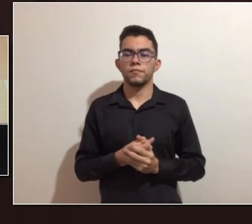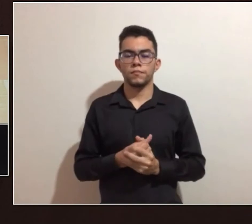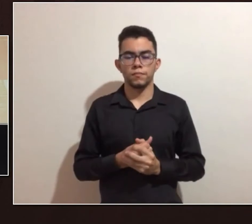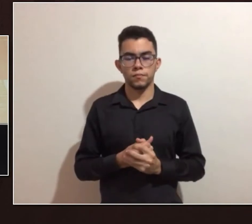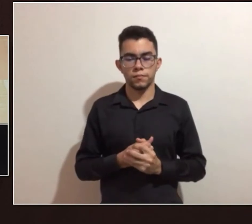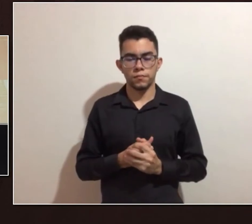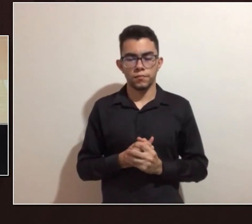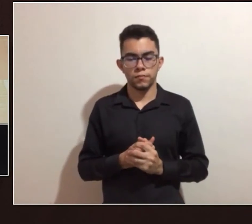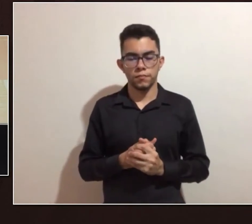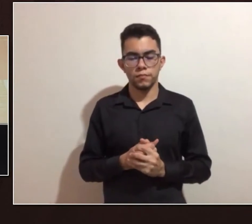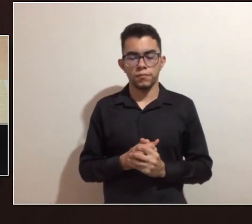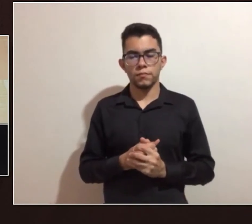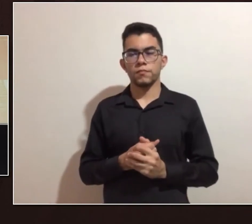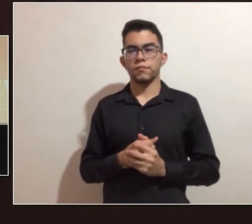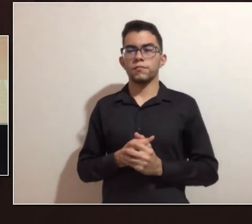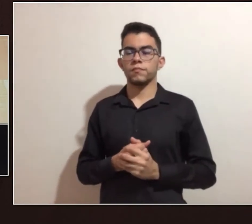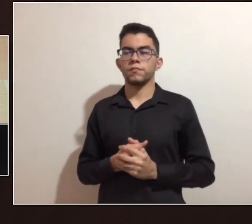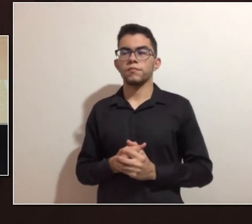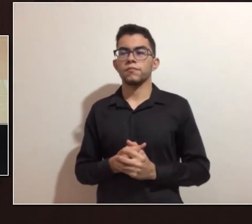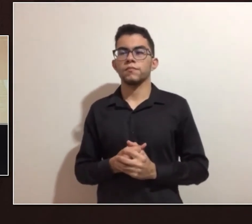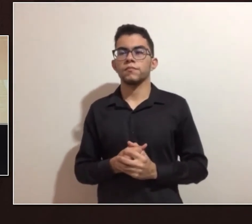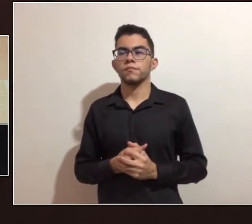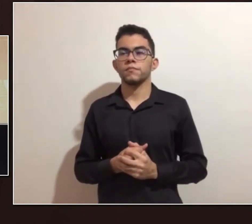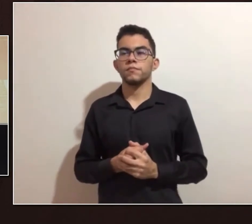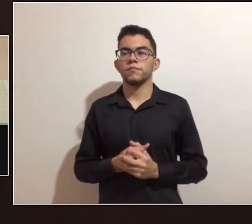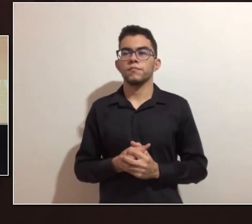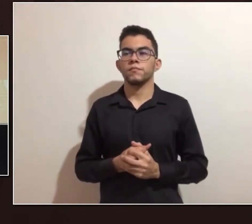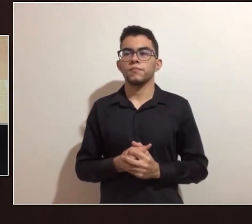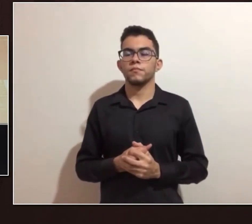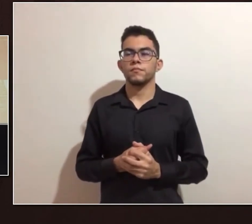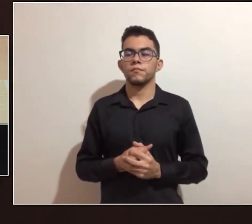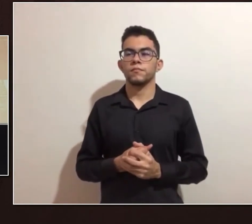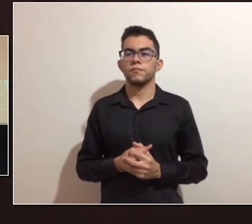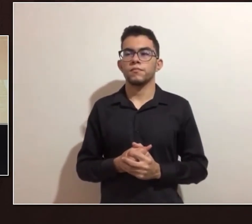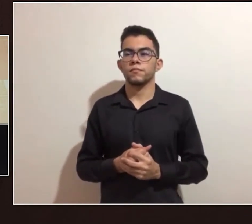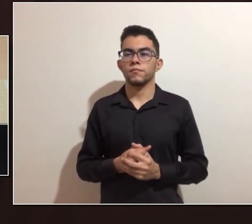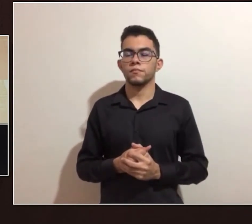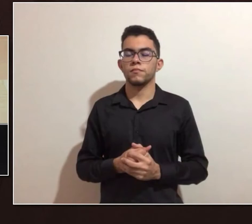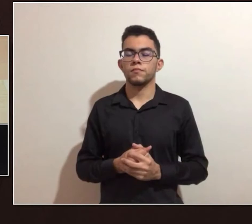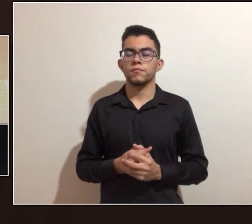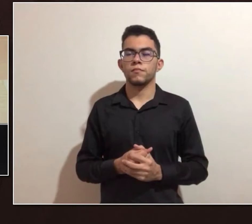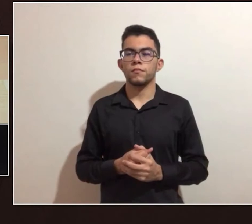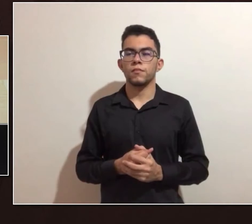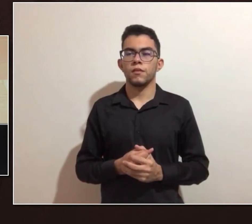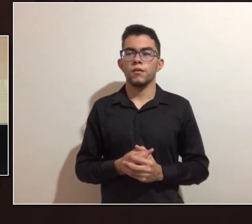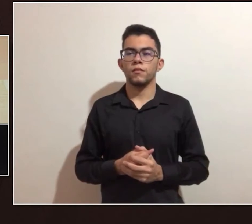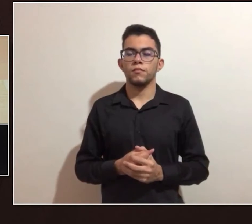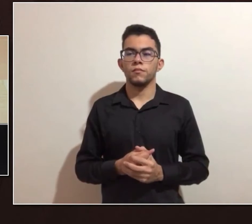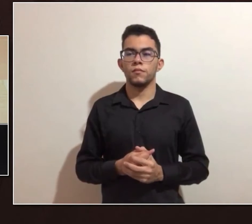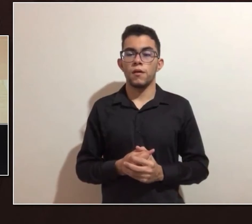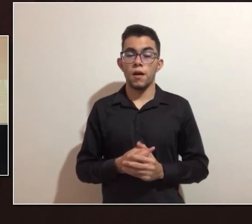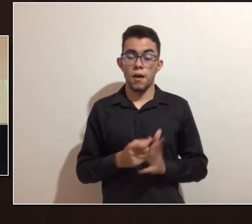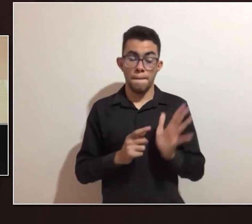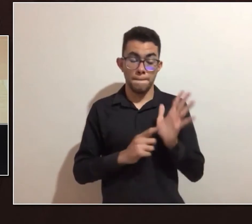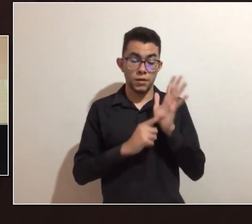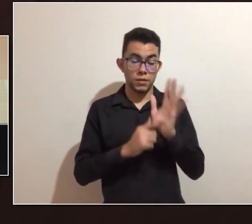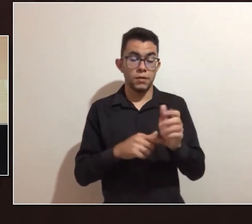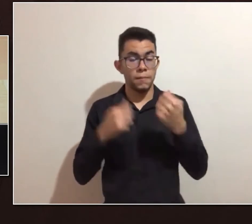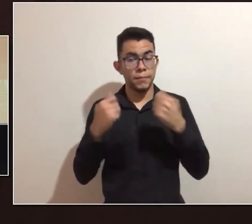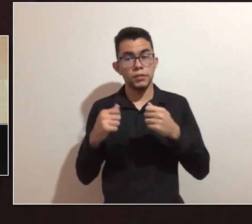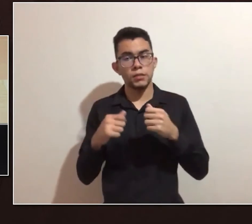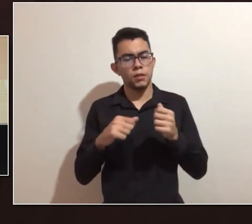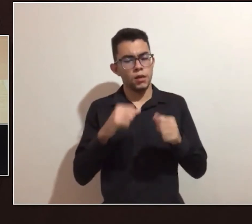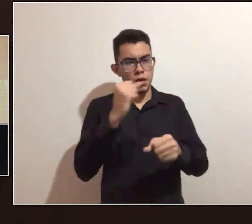coisa é a igreja precisa ser edificada. Nós mostramos isso na igreja em Éfeso, né? O Senhor